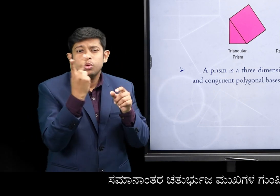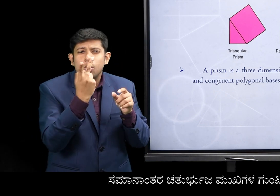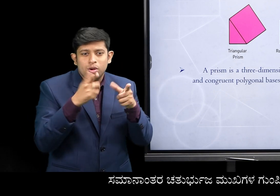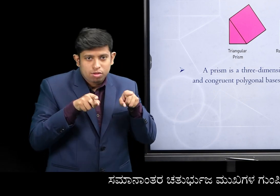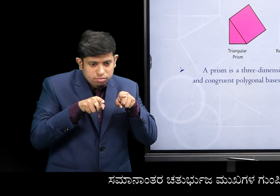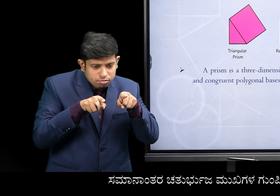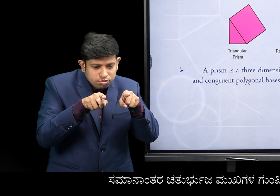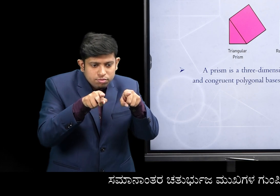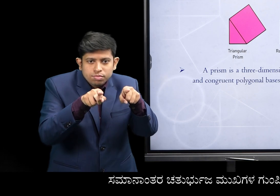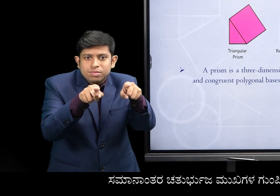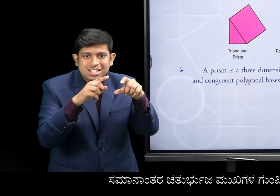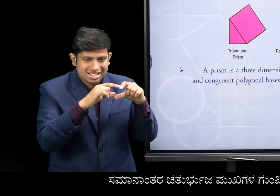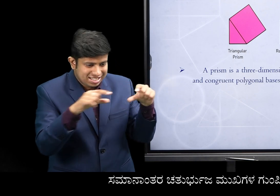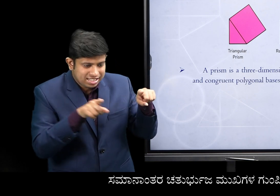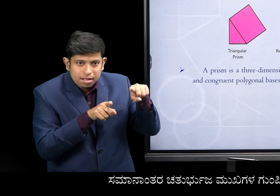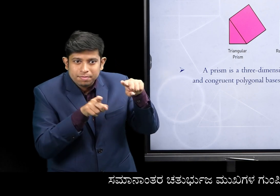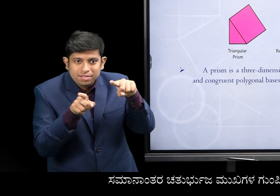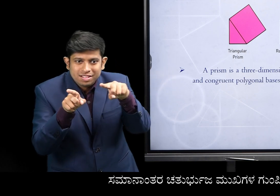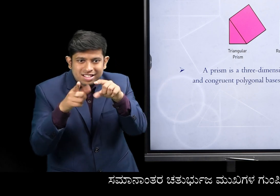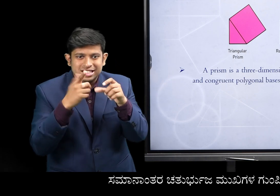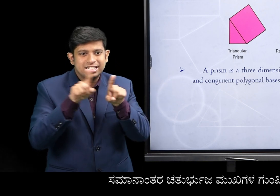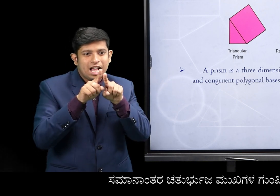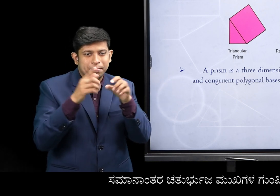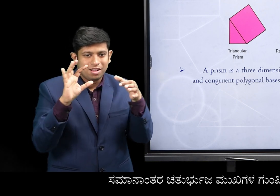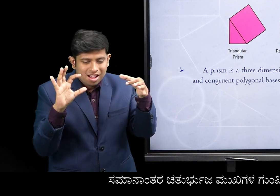ಸಮಾನಾಂತರ ಚತುರ್ಭುಜ ಮುಖಗಳ ಗುಂಪಿನಿಂದ ಸಂಪರ್ಕ ಹೊಂದಿದೆ.